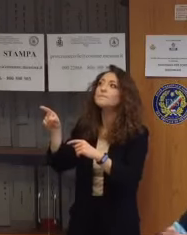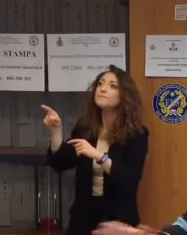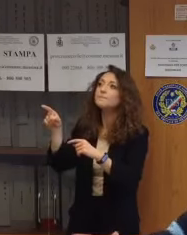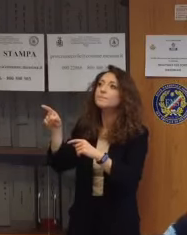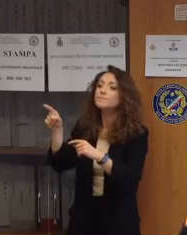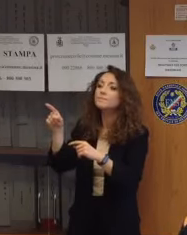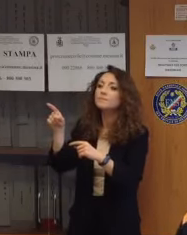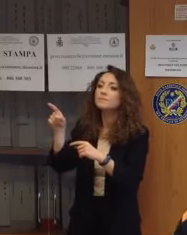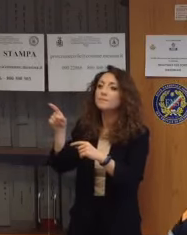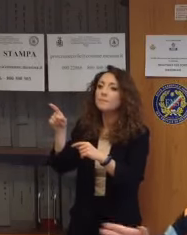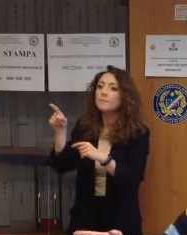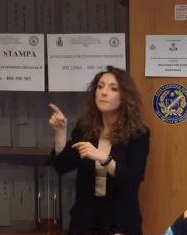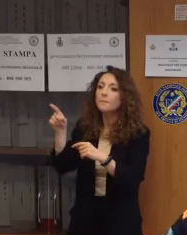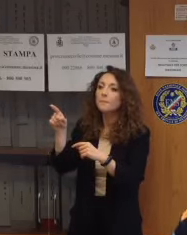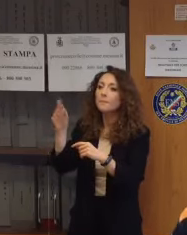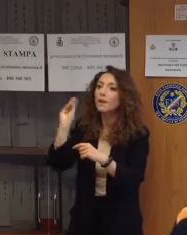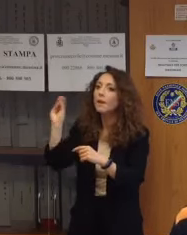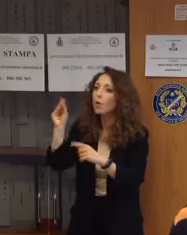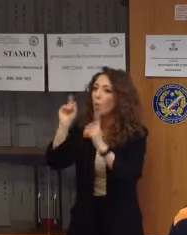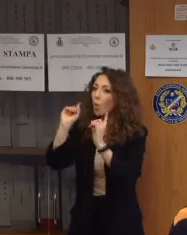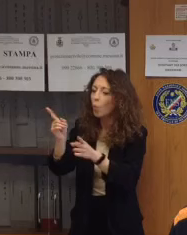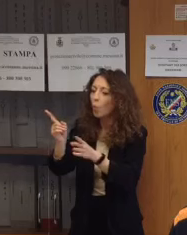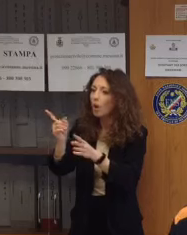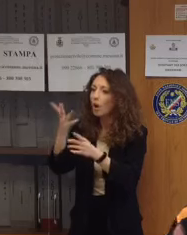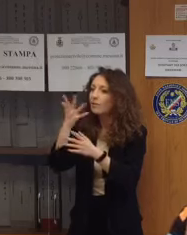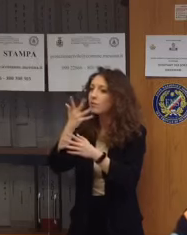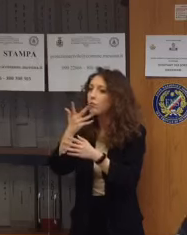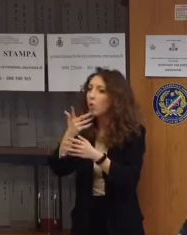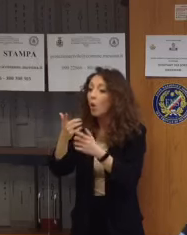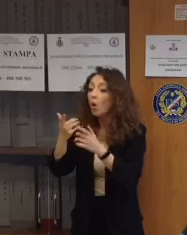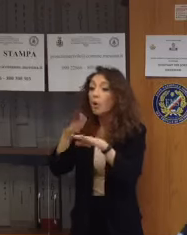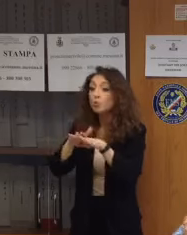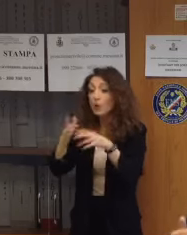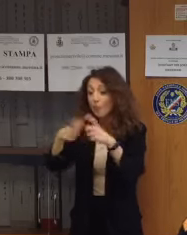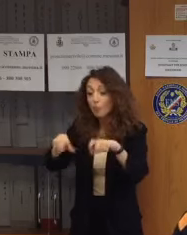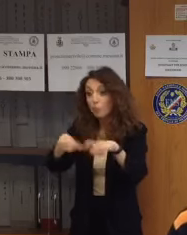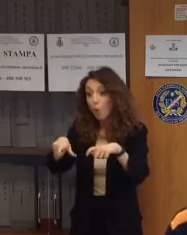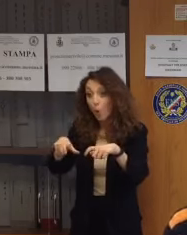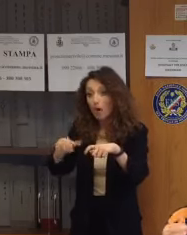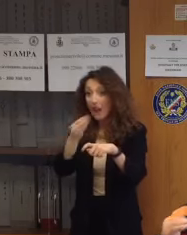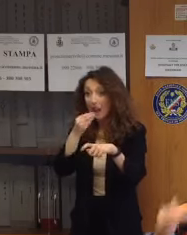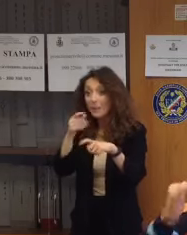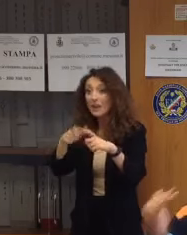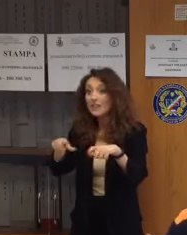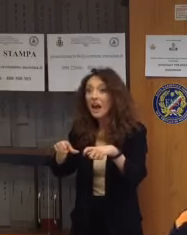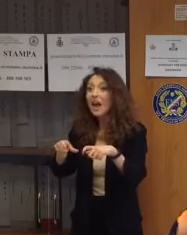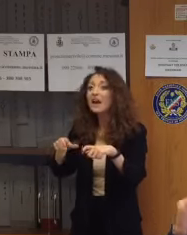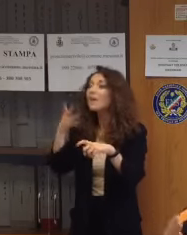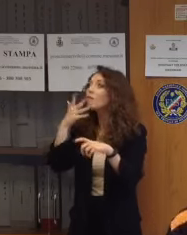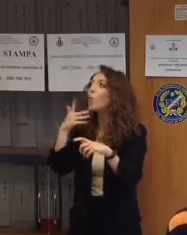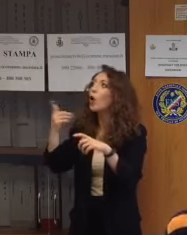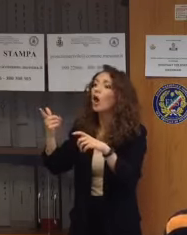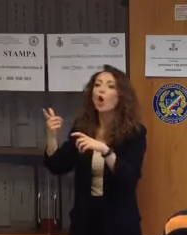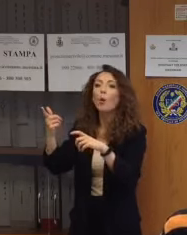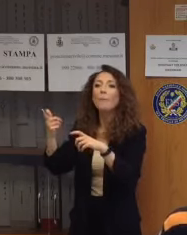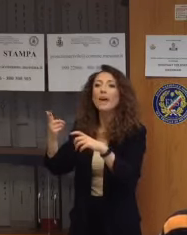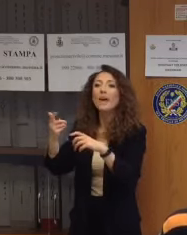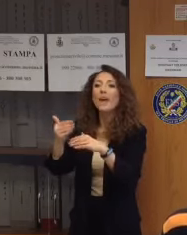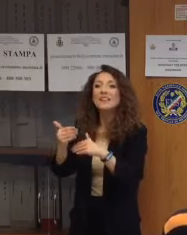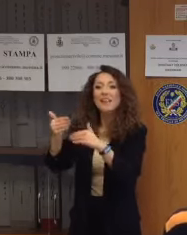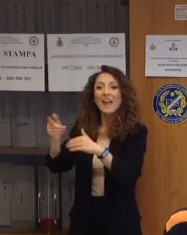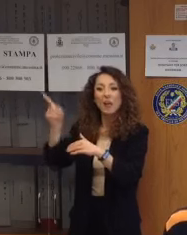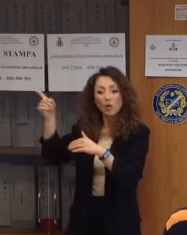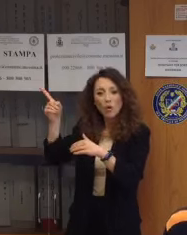riguarda l'utilizzo dei buoni alimentari, quando la deroga lui se vuole la può fare, perché già a monte è contenuto in un'ordinanza